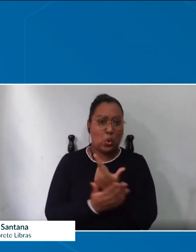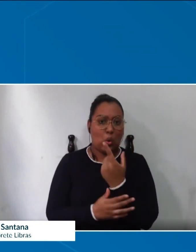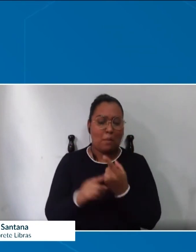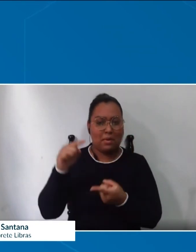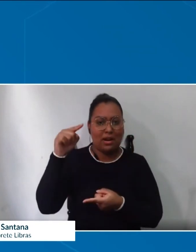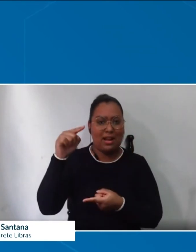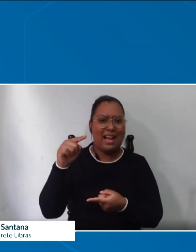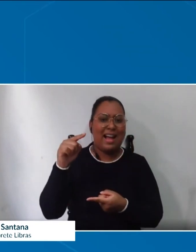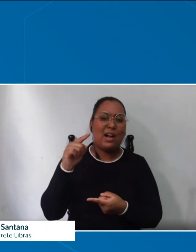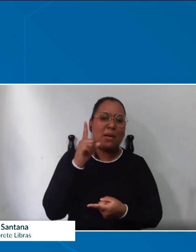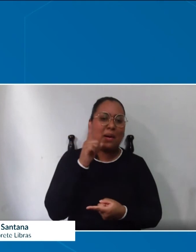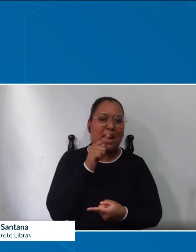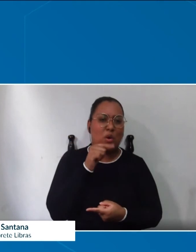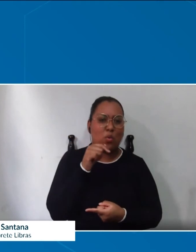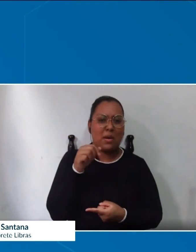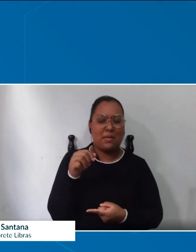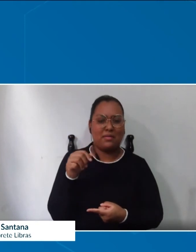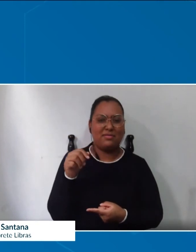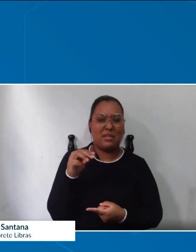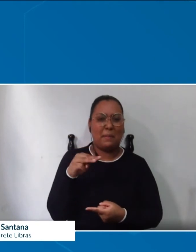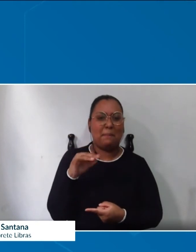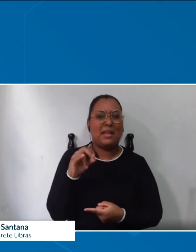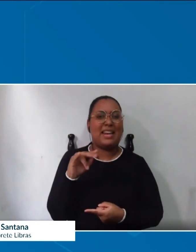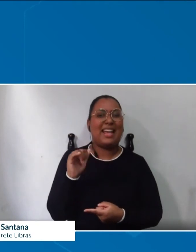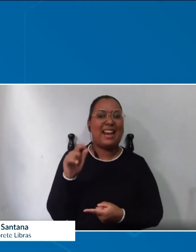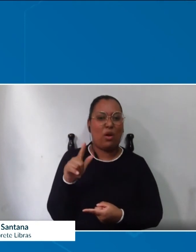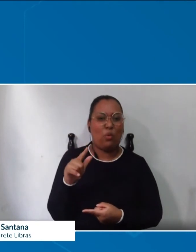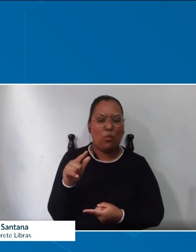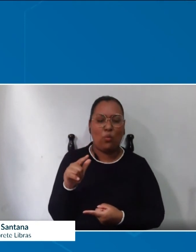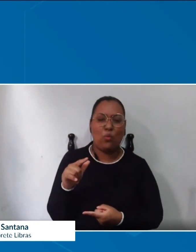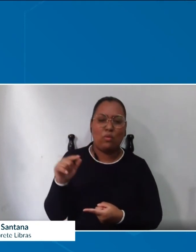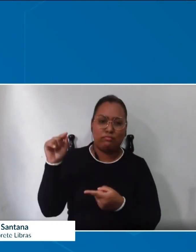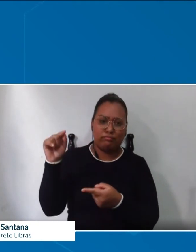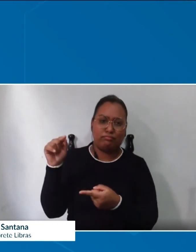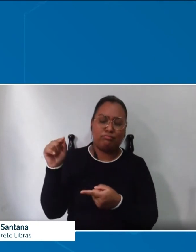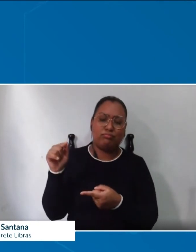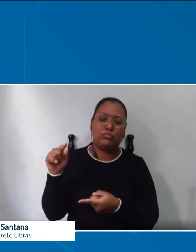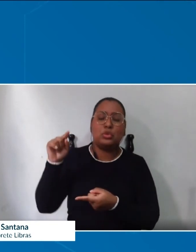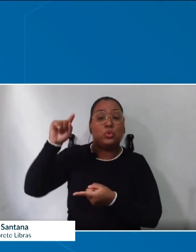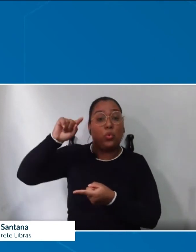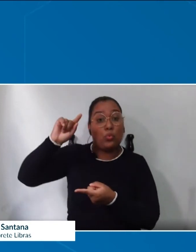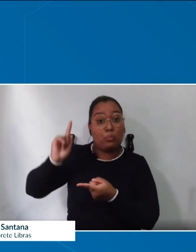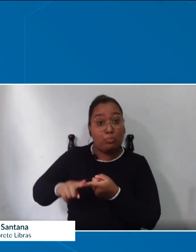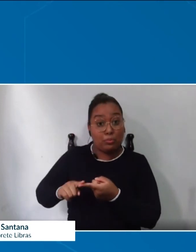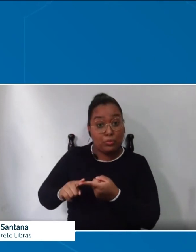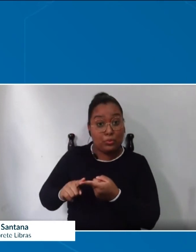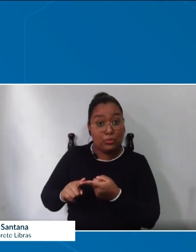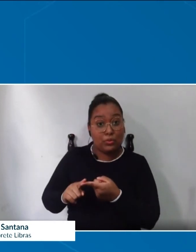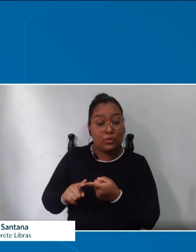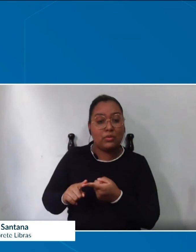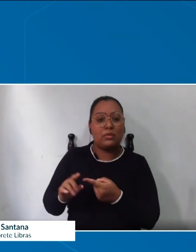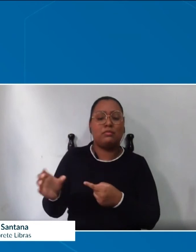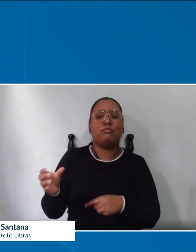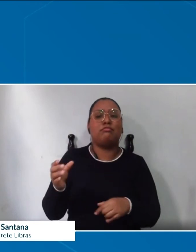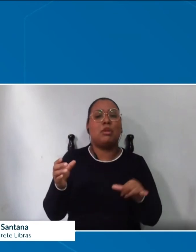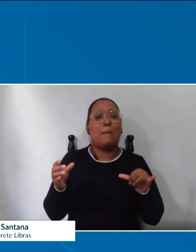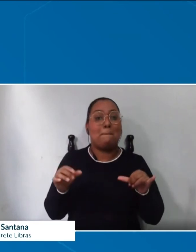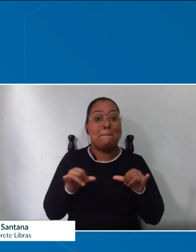água mineral, o professor Sérgio acho que se lembra disso, ao final, depois de usar a água, eles vão até